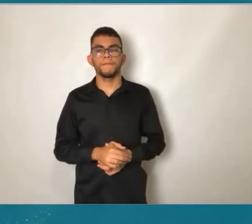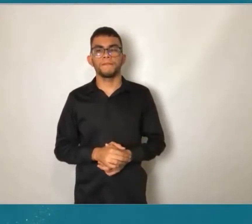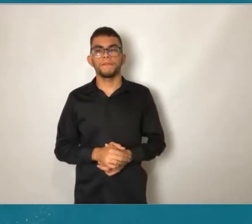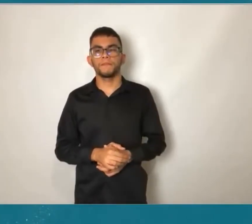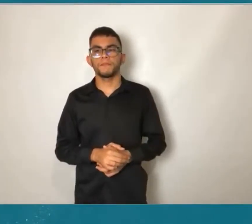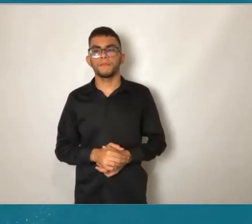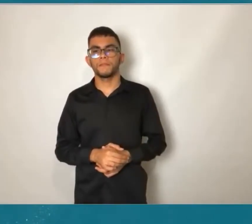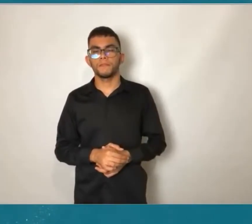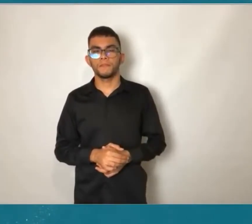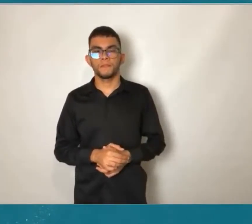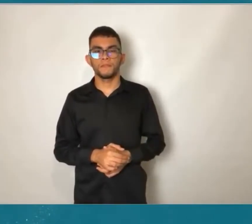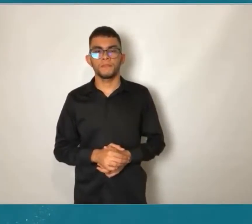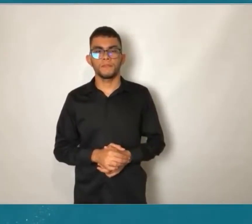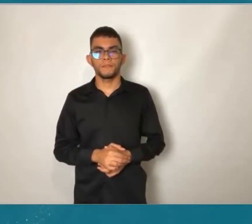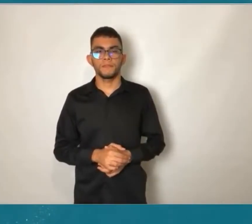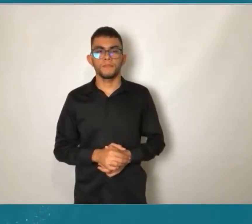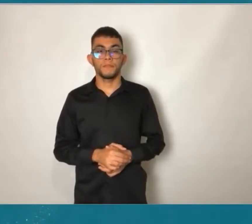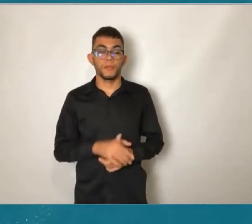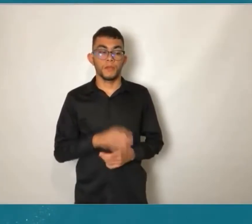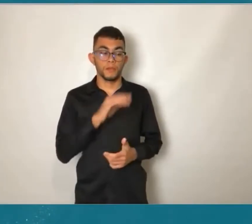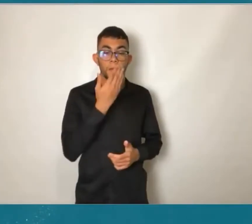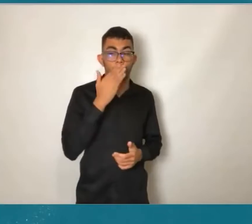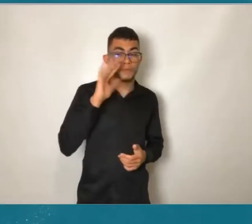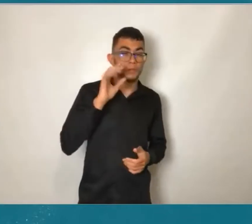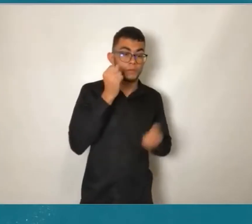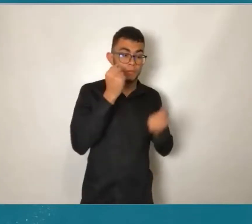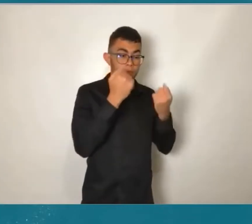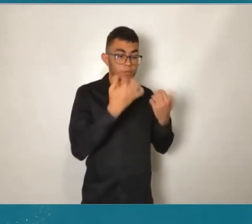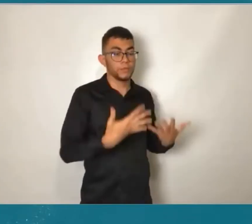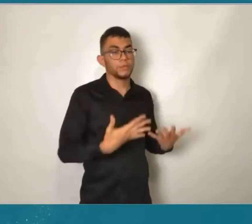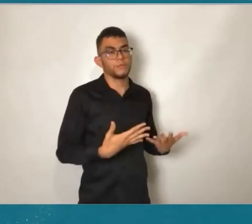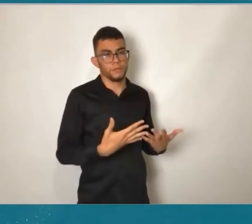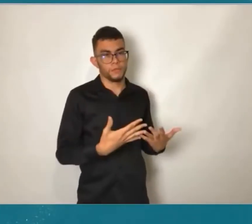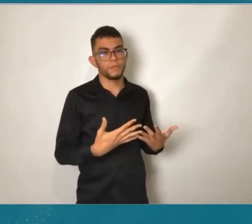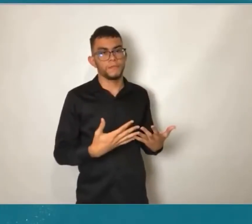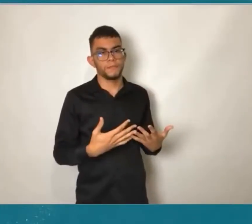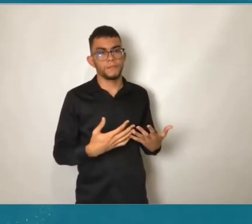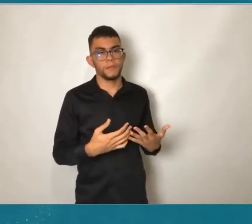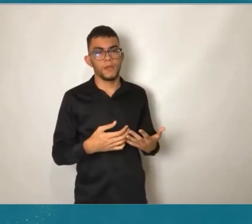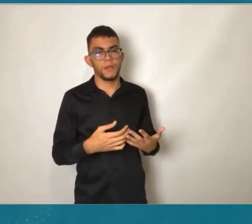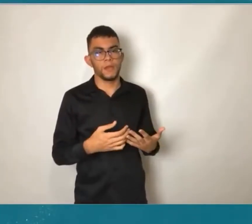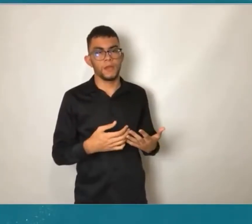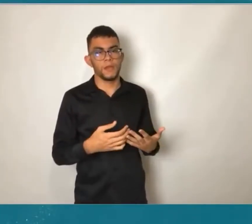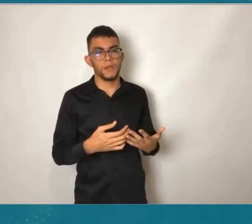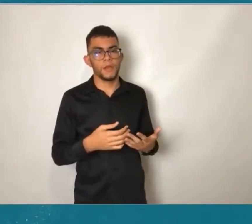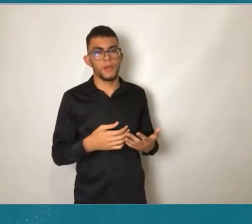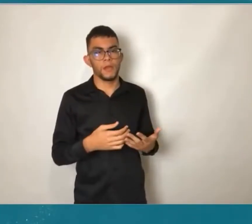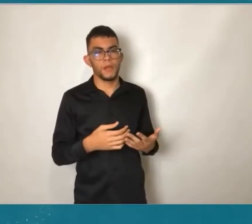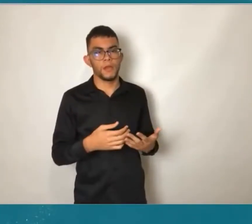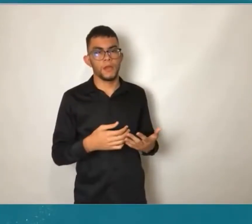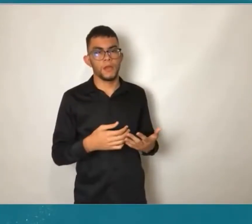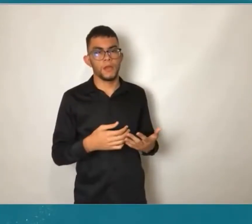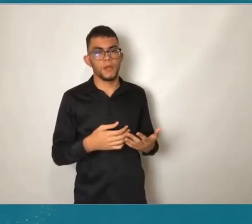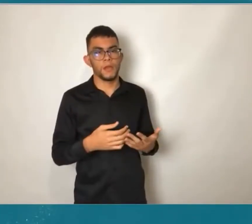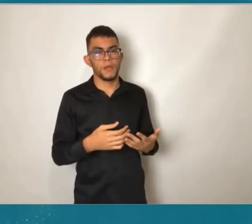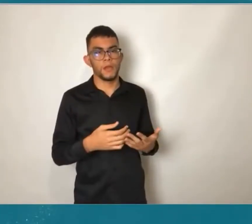tribulação, ainda ser um vencedor tardio. Mas eu não quero perder a vida aqui, eu quero hoje me alistar.